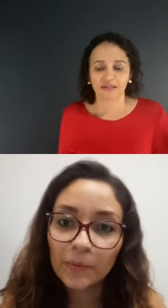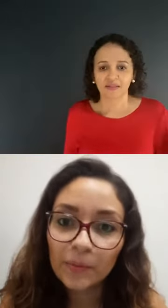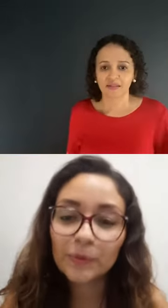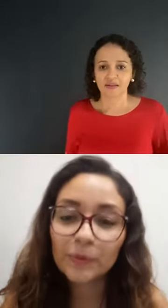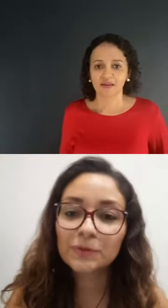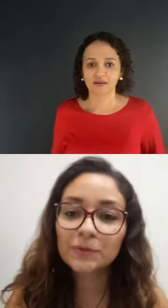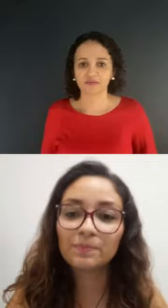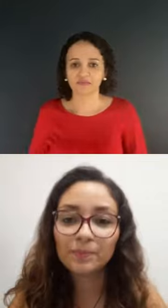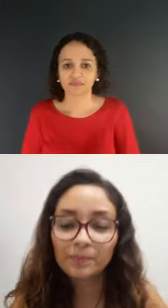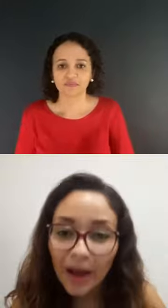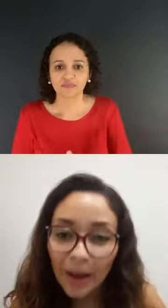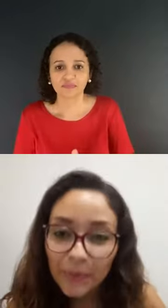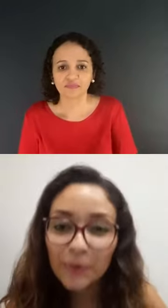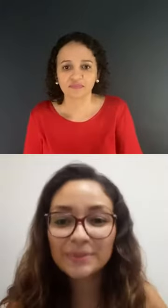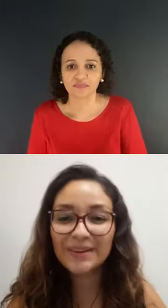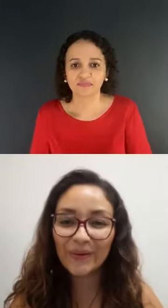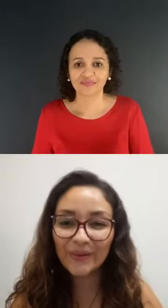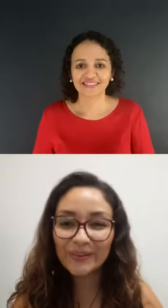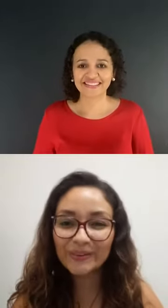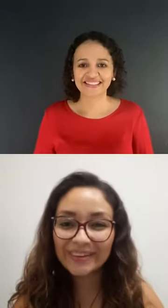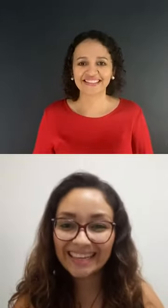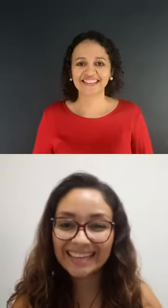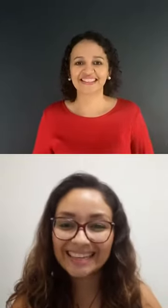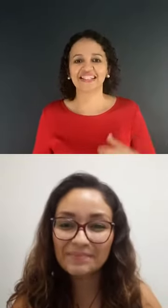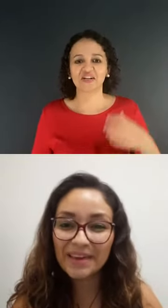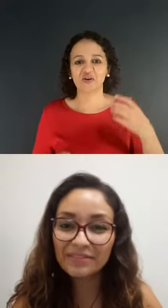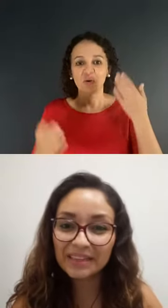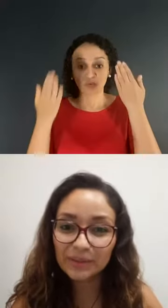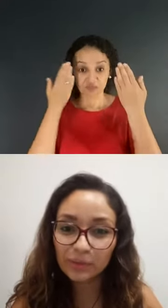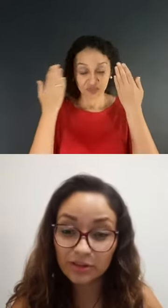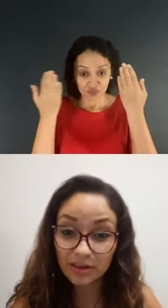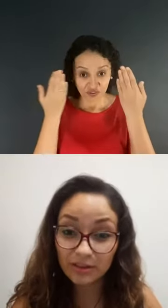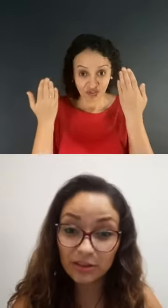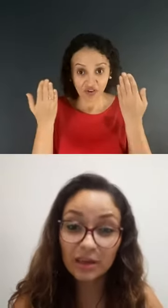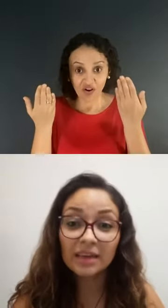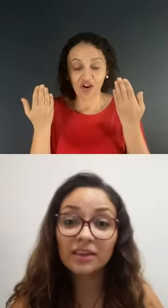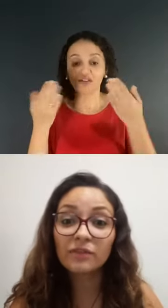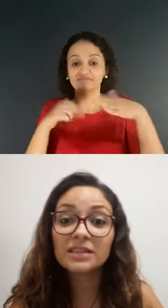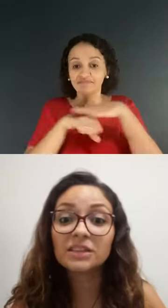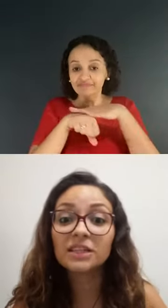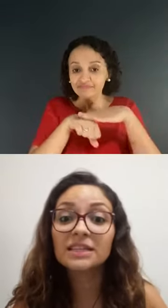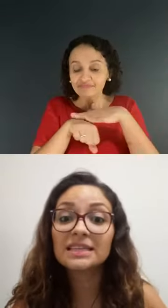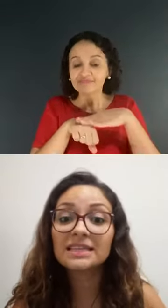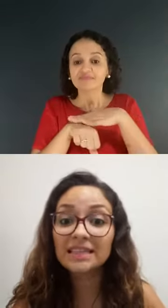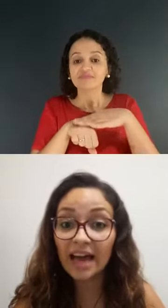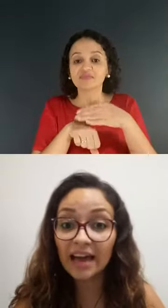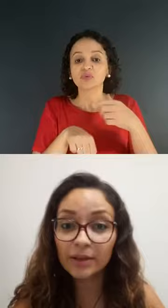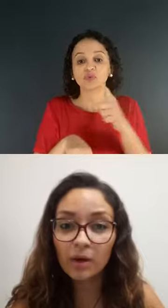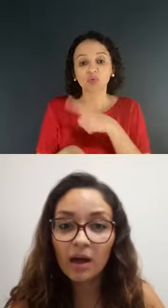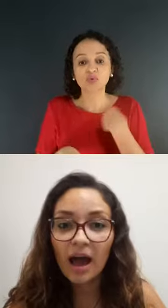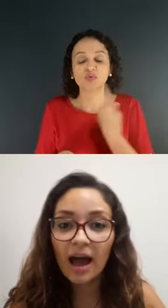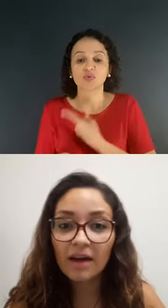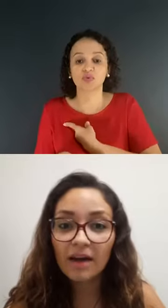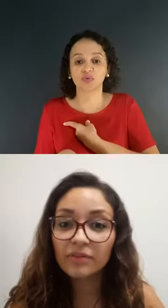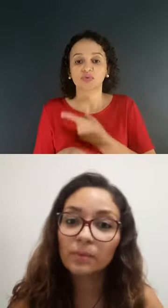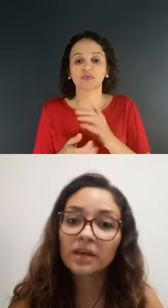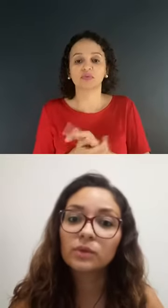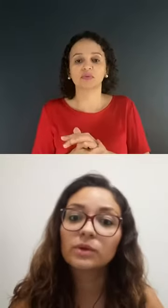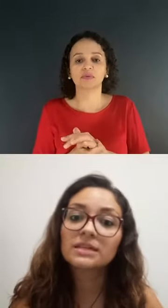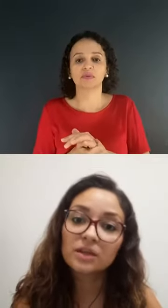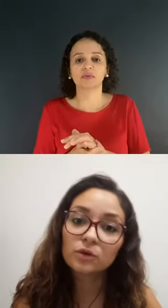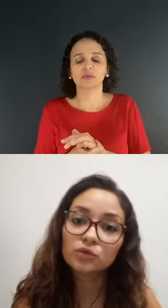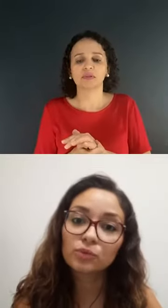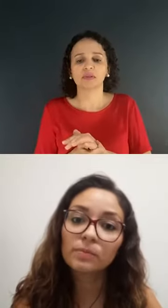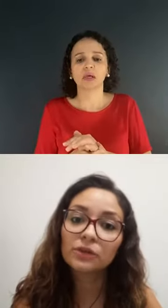Aqui, nosso amigo psicólogo aqui também falando com a gente que talvez seja necessário haver